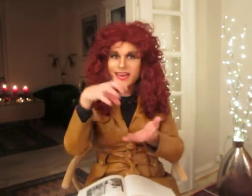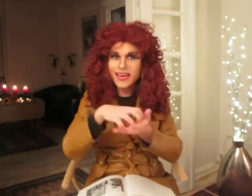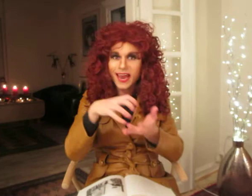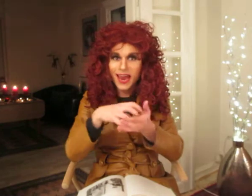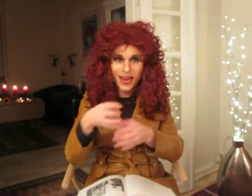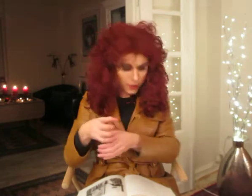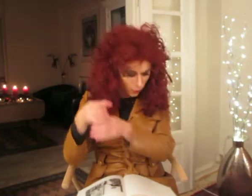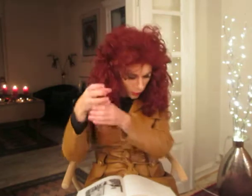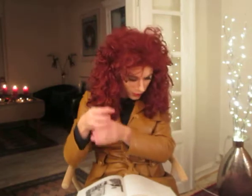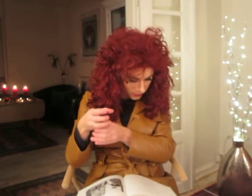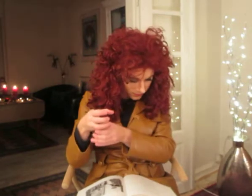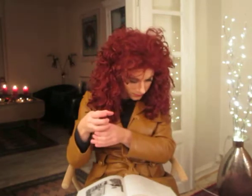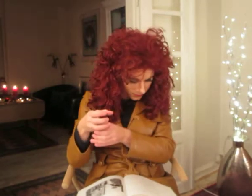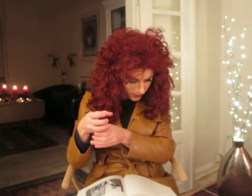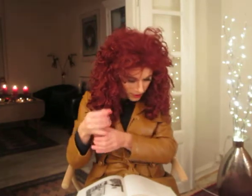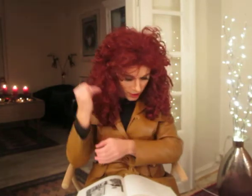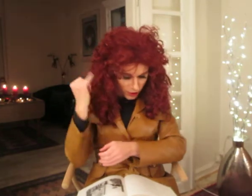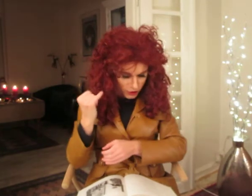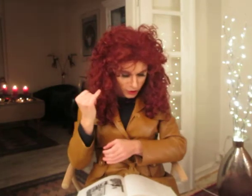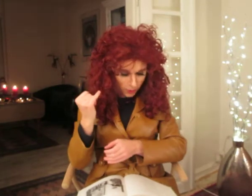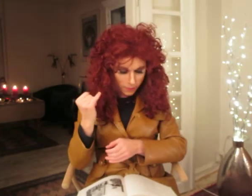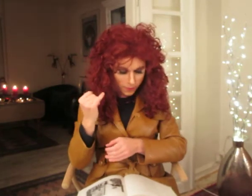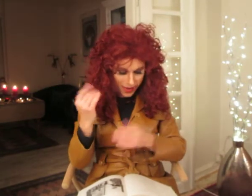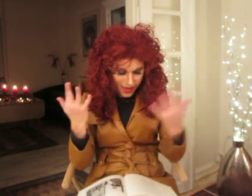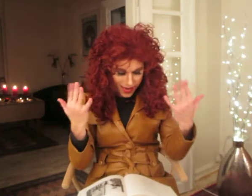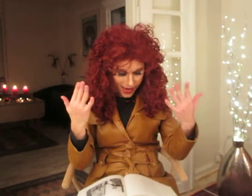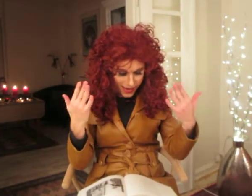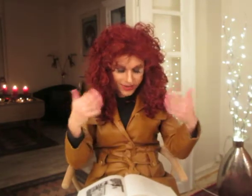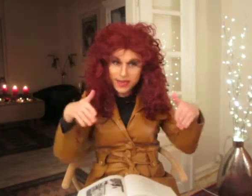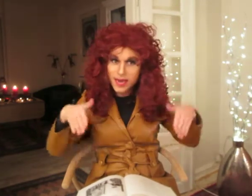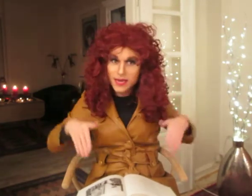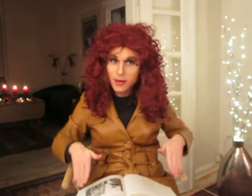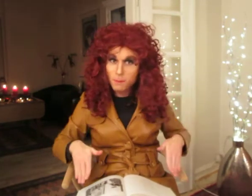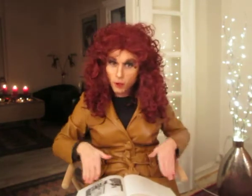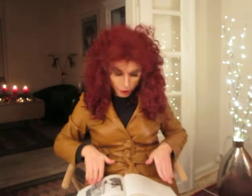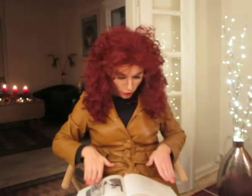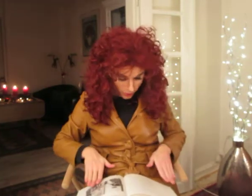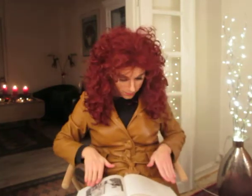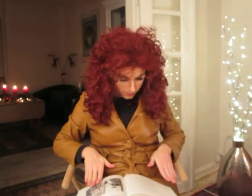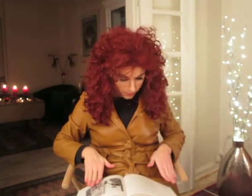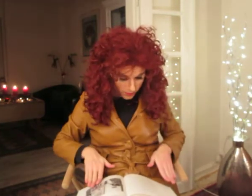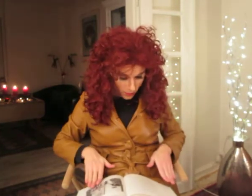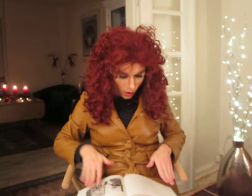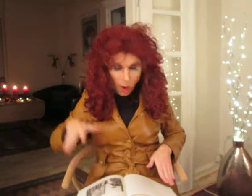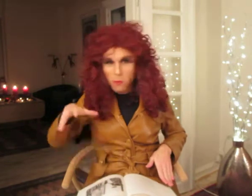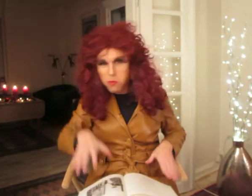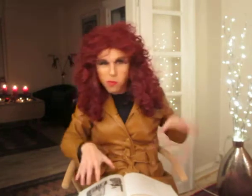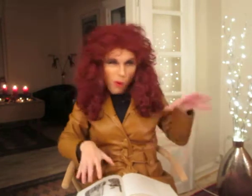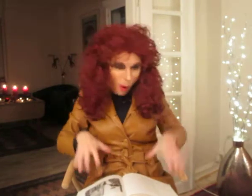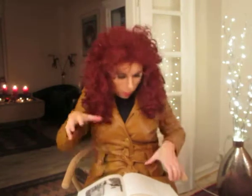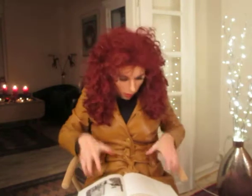kagedukken! Som hænder inde i bukselommen! Og råber!